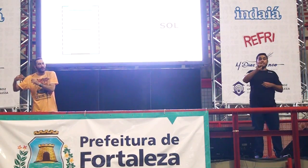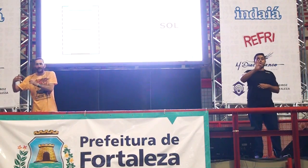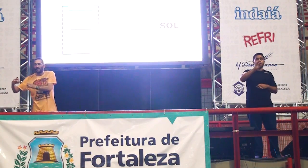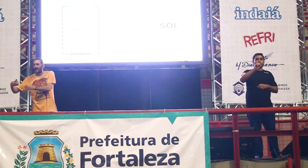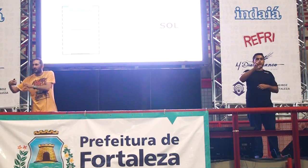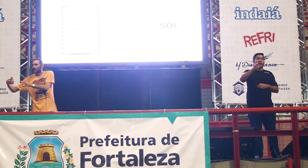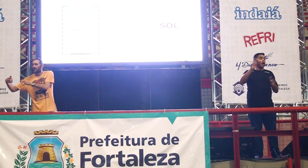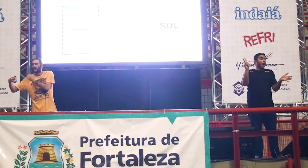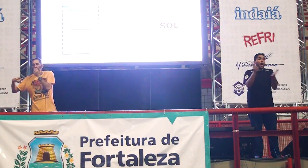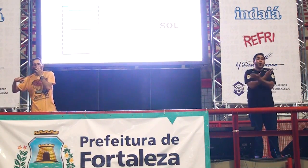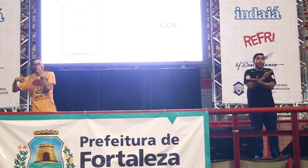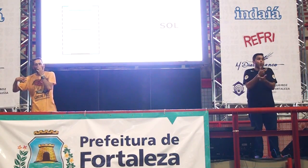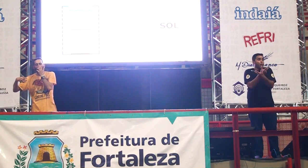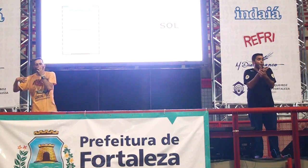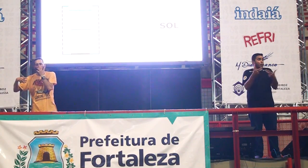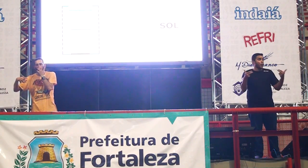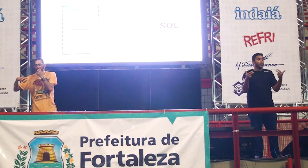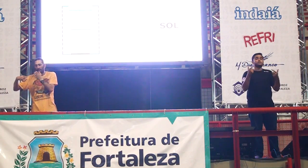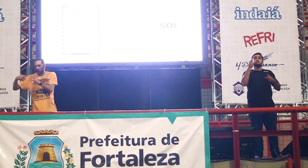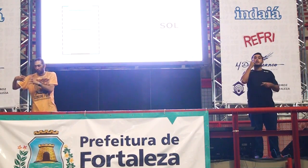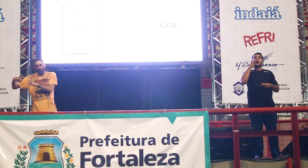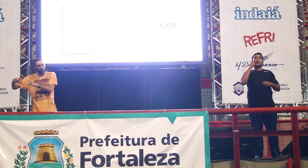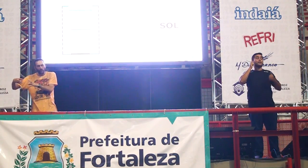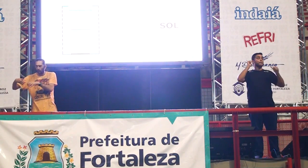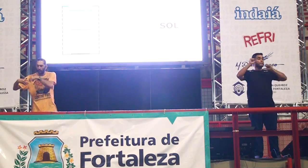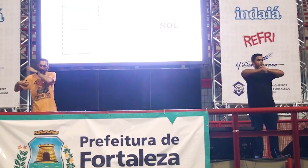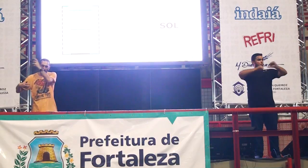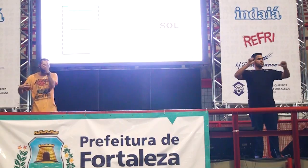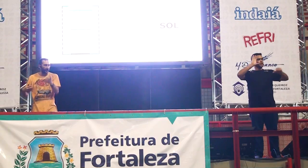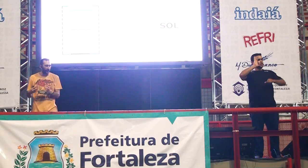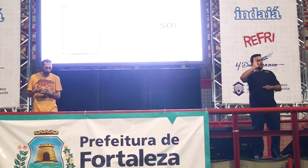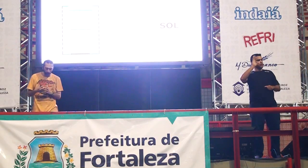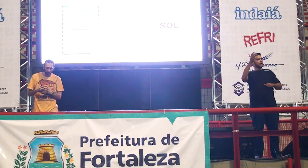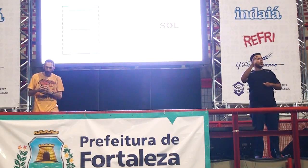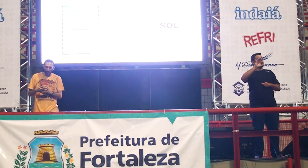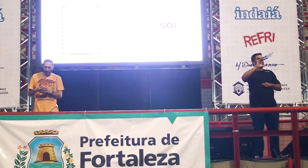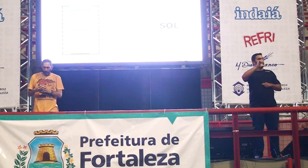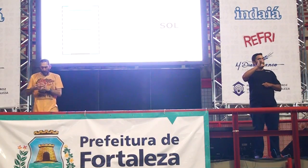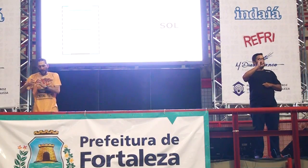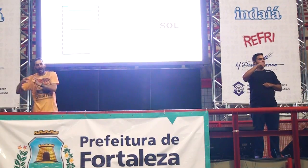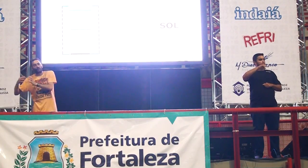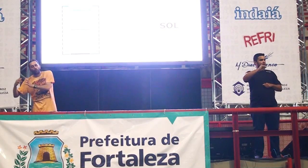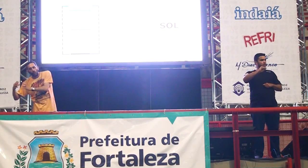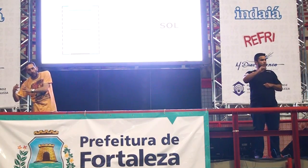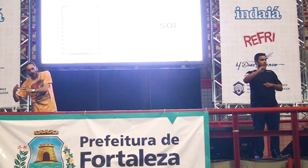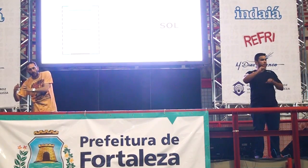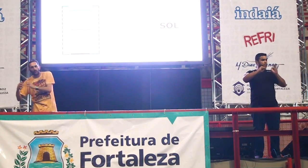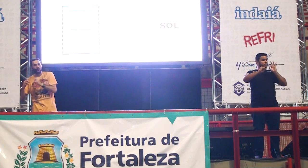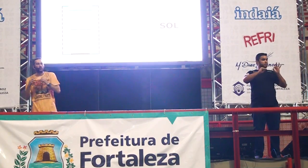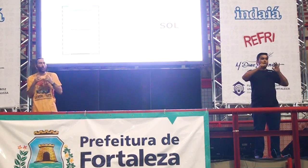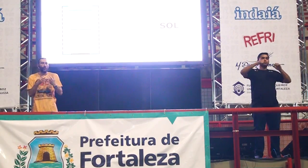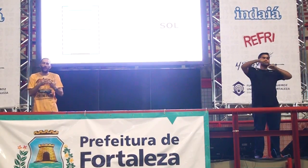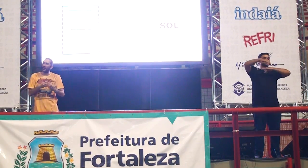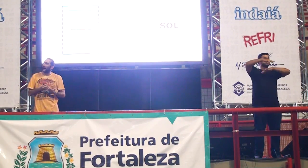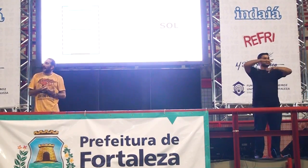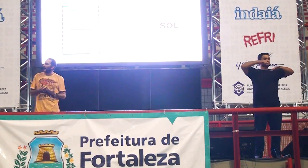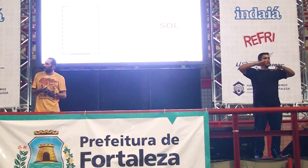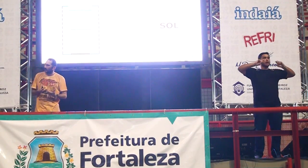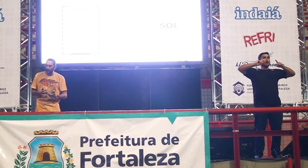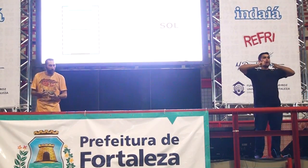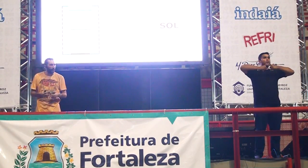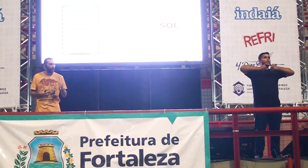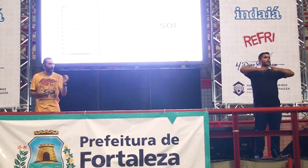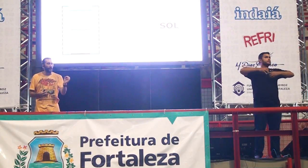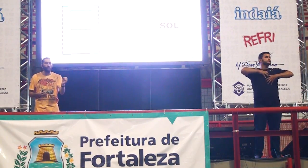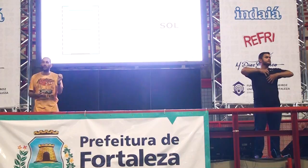são determinados produtos do meio externo que atuam sobre a